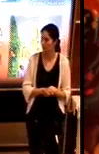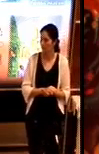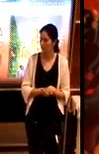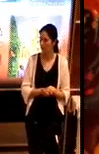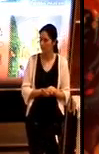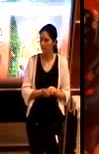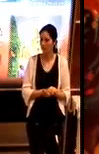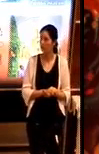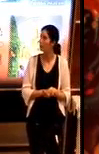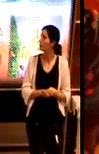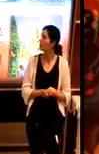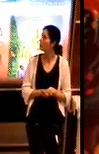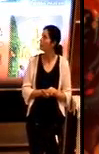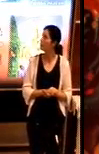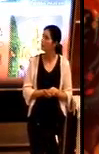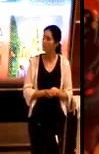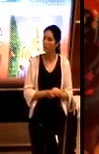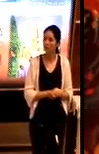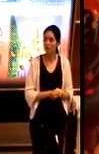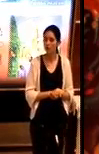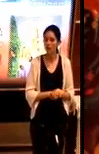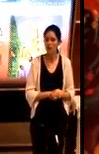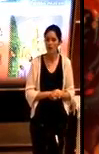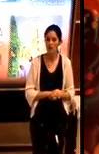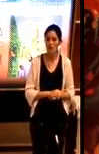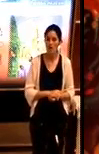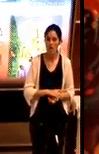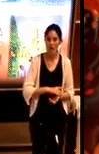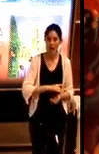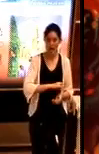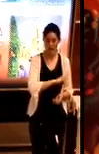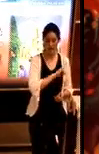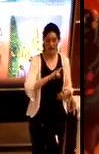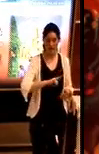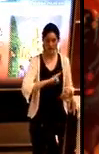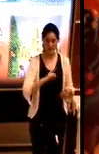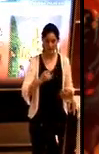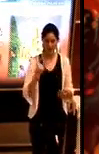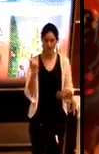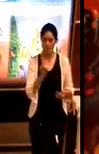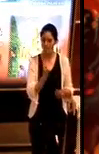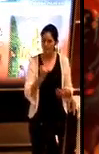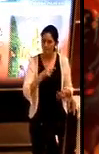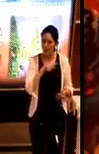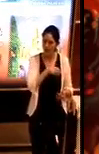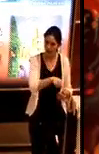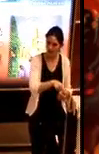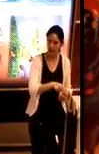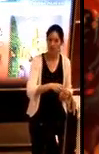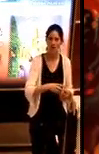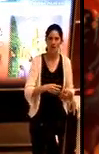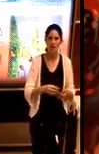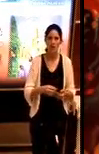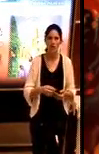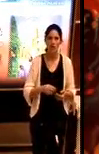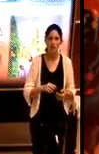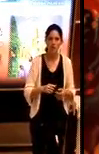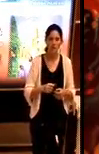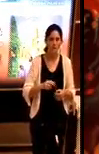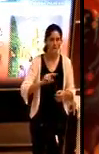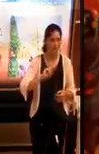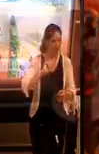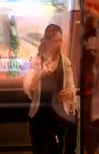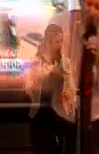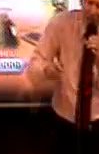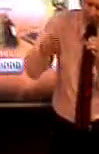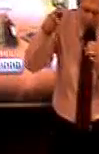algunos. El diablo que los engañaba fue lanzado en el lago de fuego y azufre. Y el Señor recalca